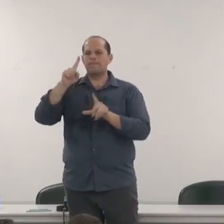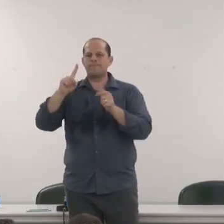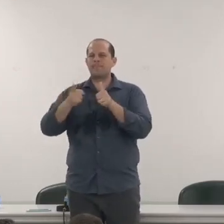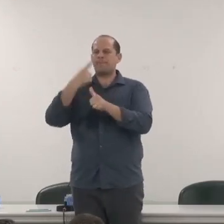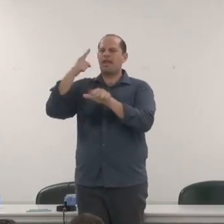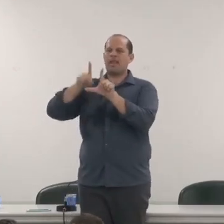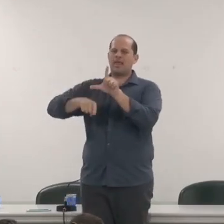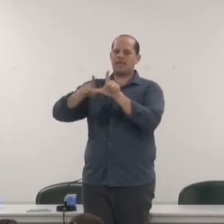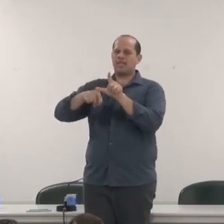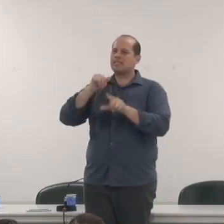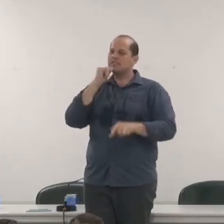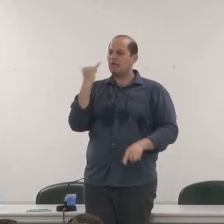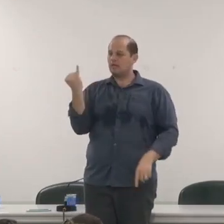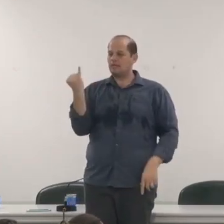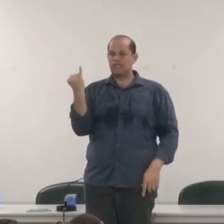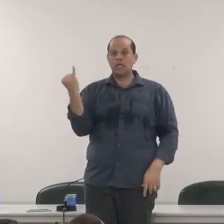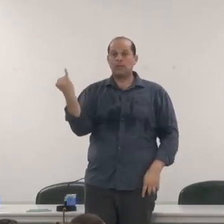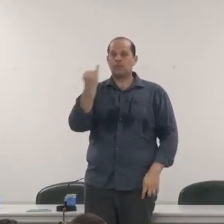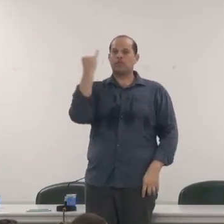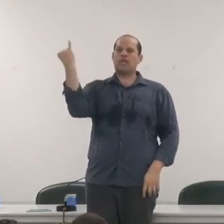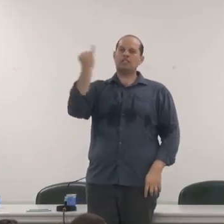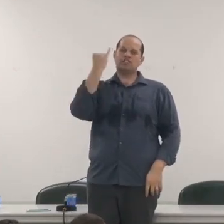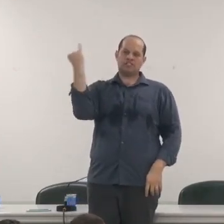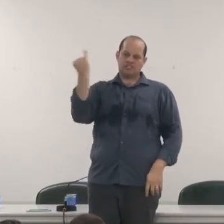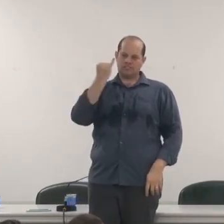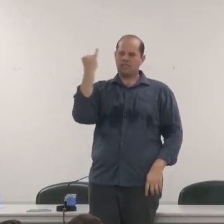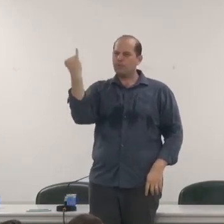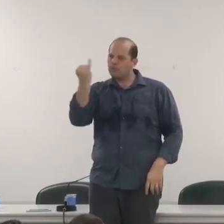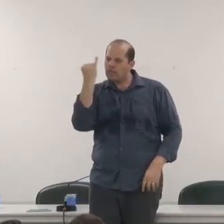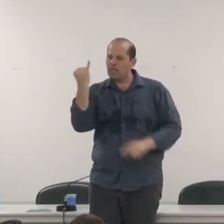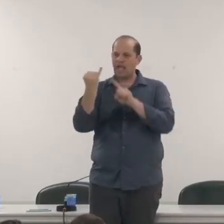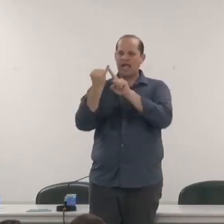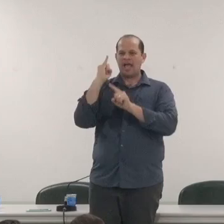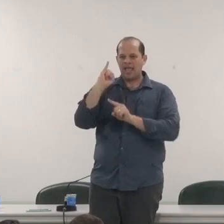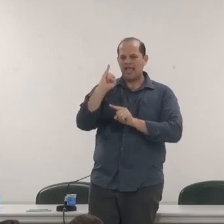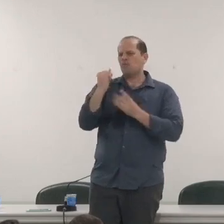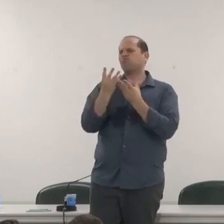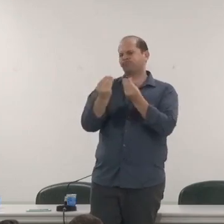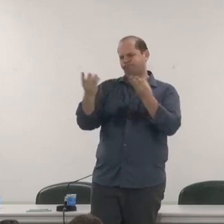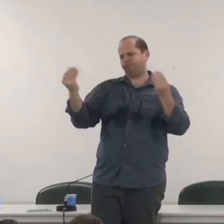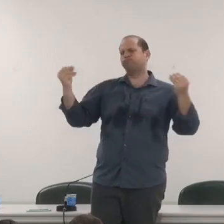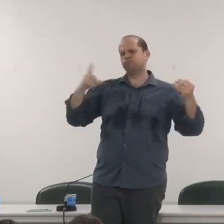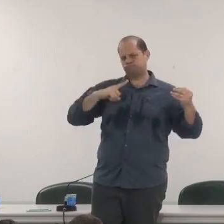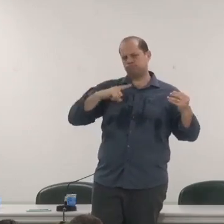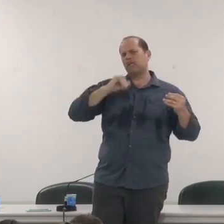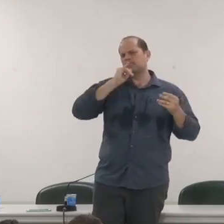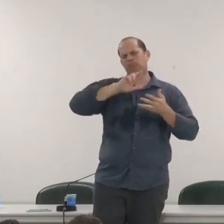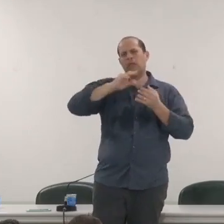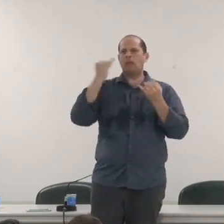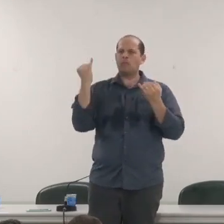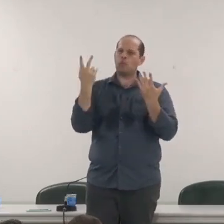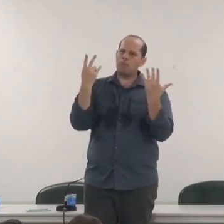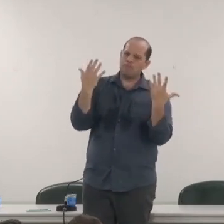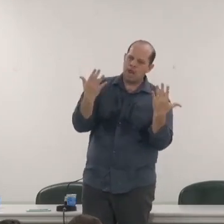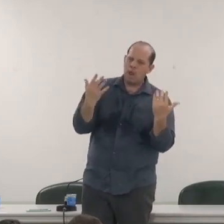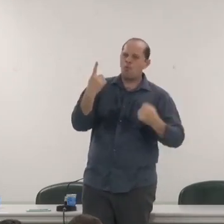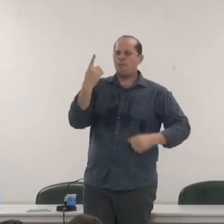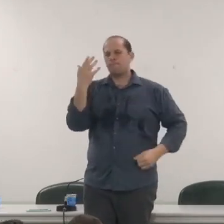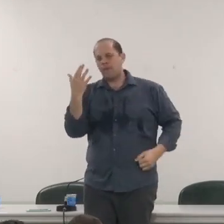Então, eles usam muito a inicialização com uma letra só. Então, por exemplo, importante, o sinal de importante é assim. Então, a palavra em